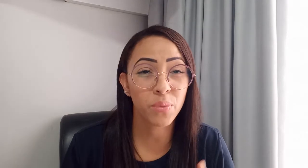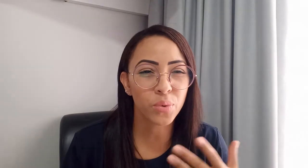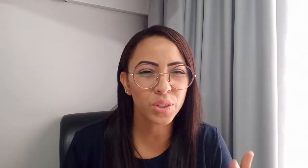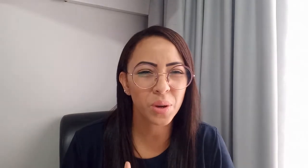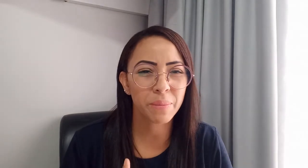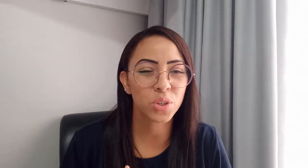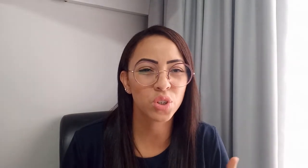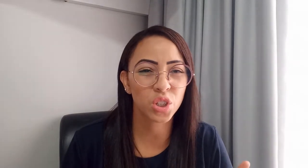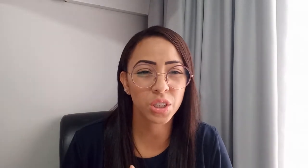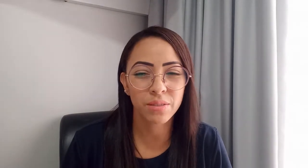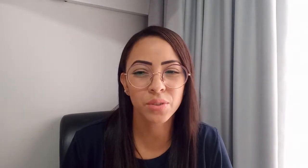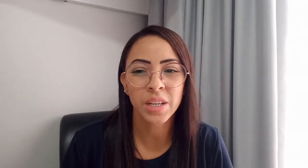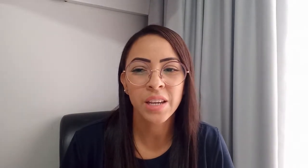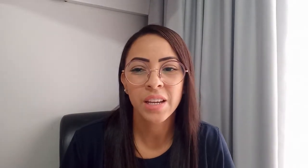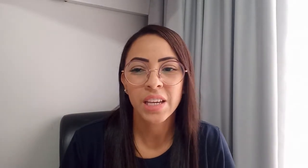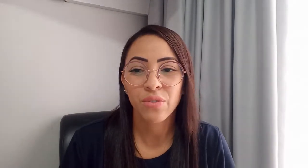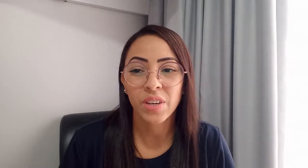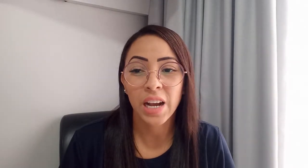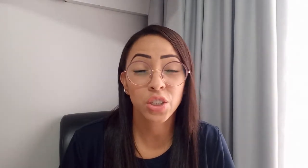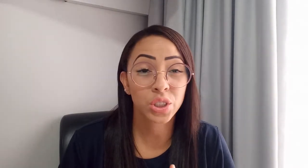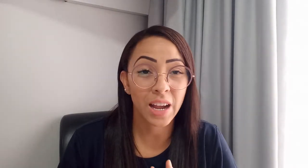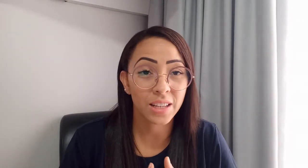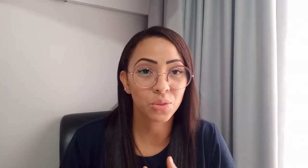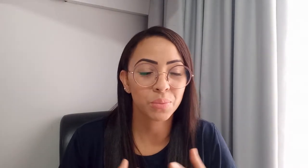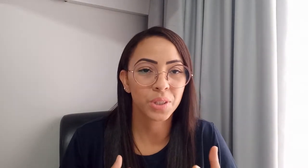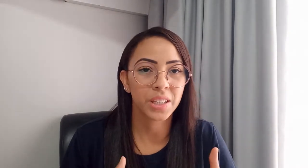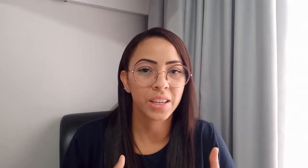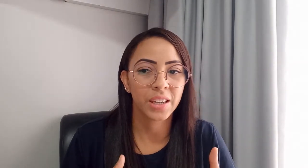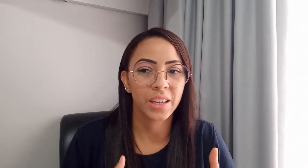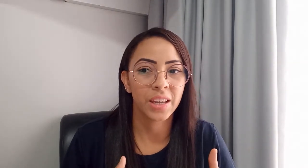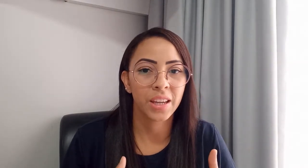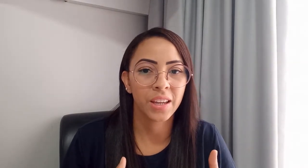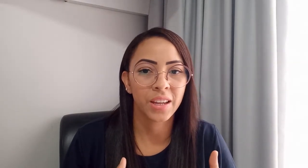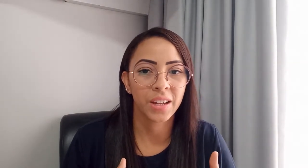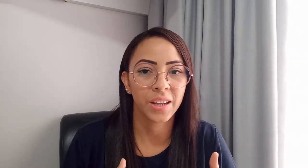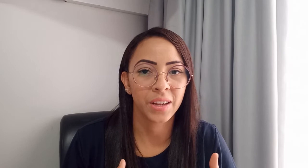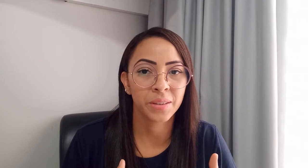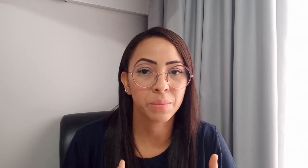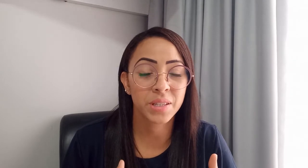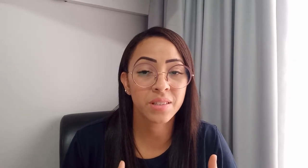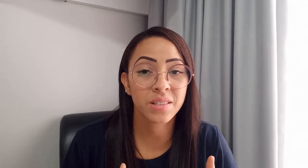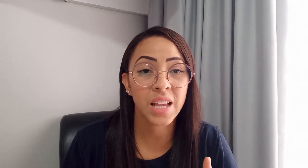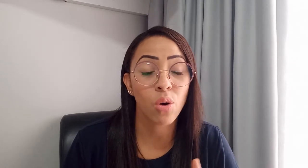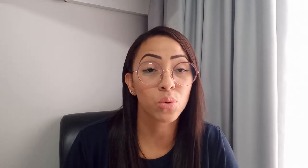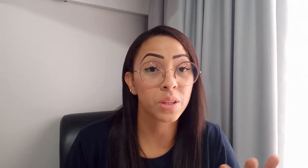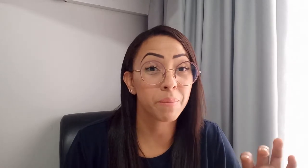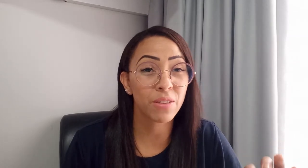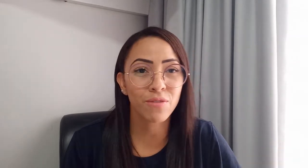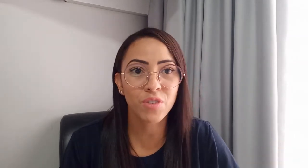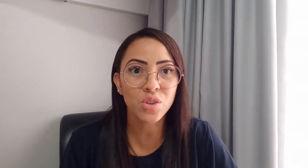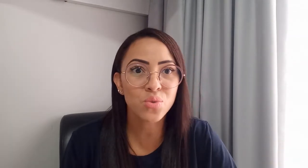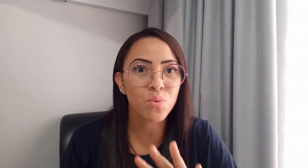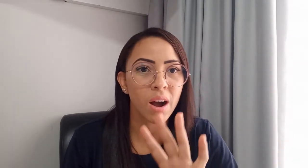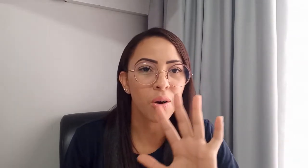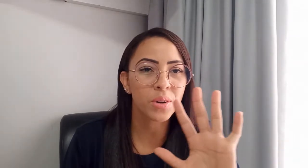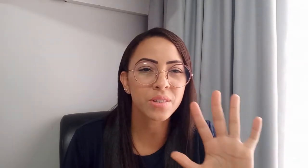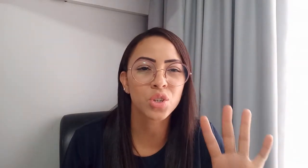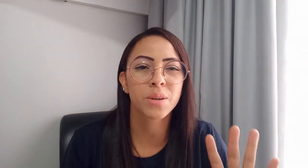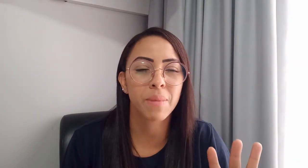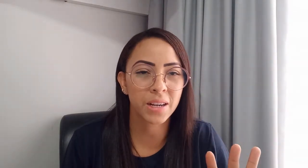muito repetitivo e ficar chato, porque precisa ser algo também visual, que seja bacana